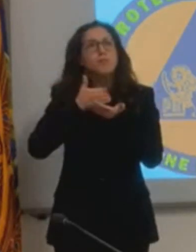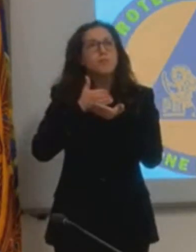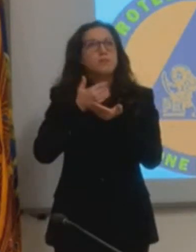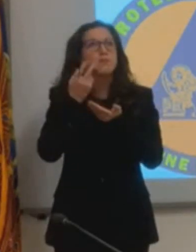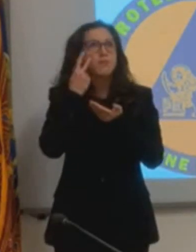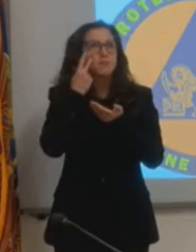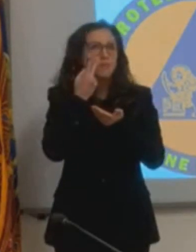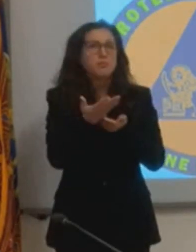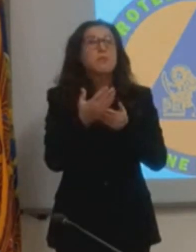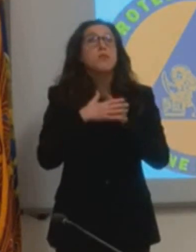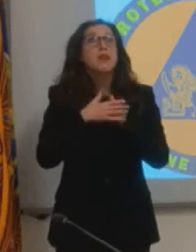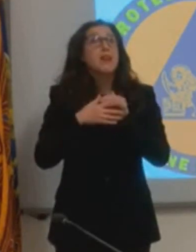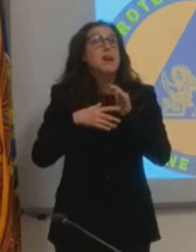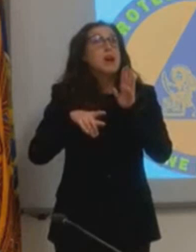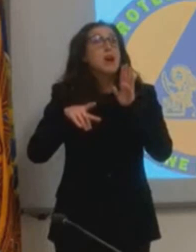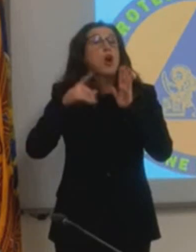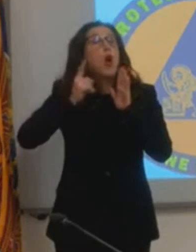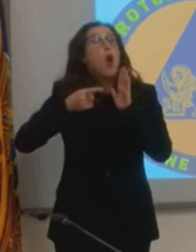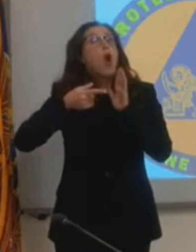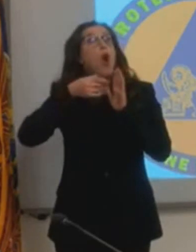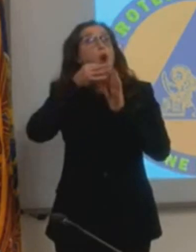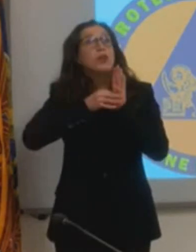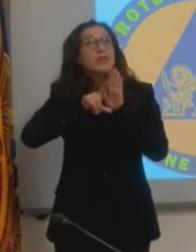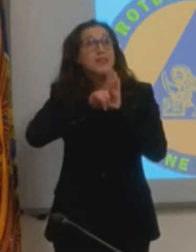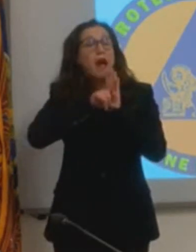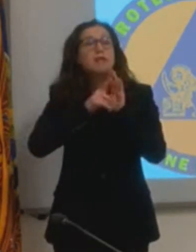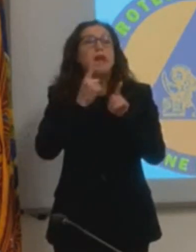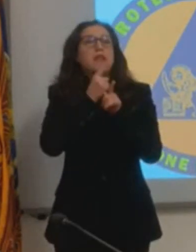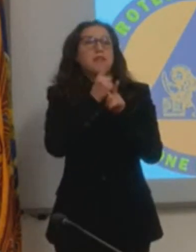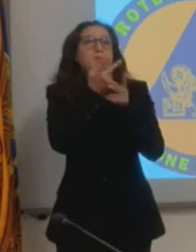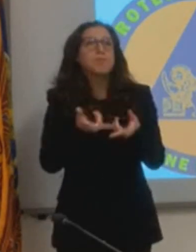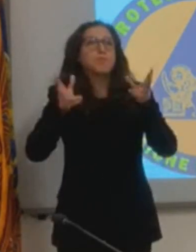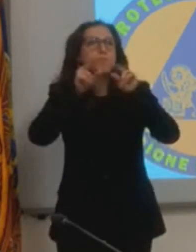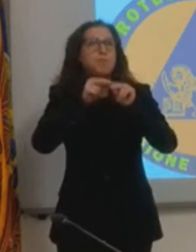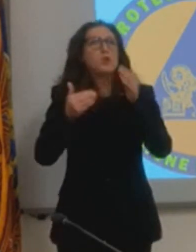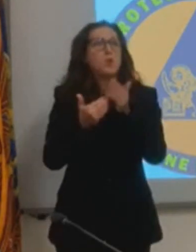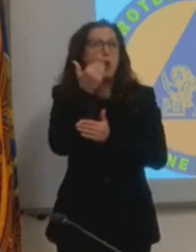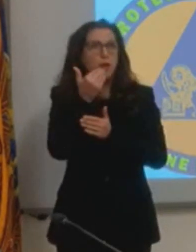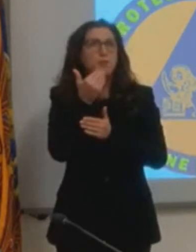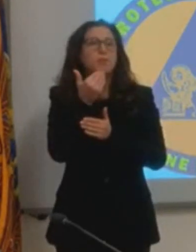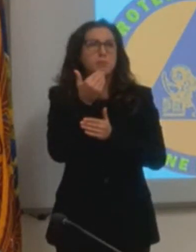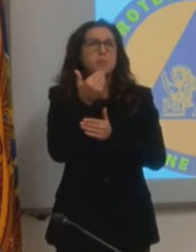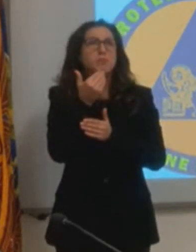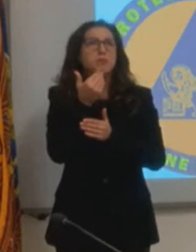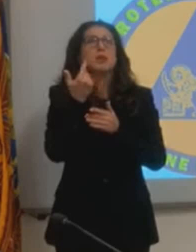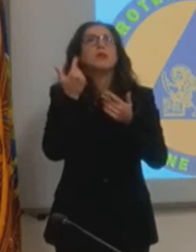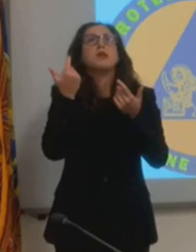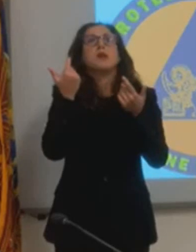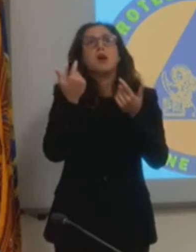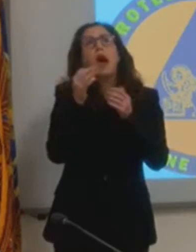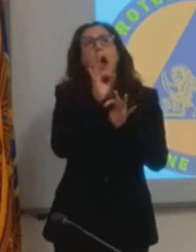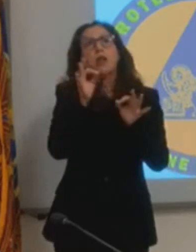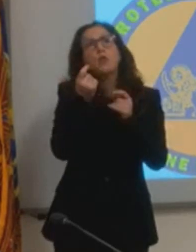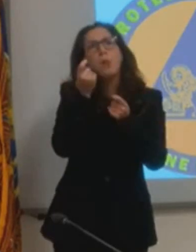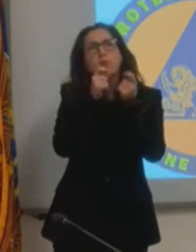ripresentando le cercando di interpretare meglio visto anche alcune segnalazioni alcuni aspetti che la